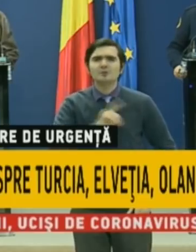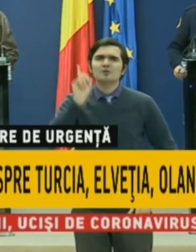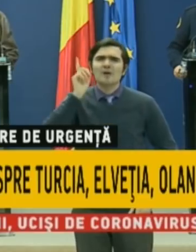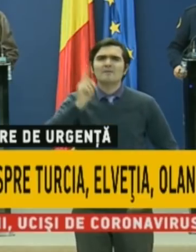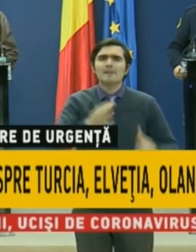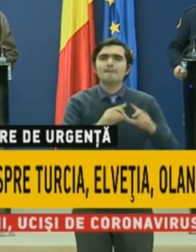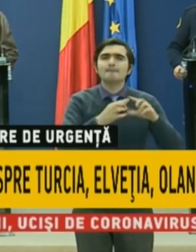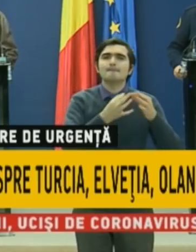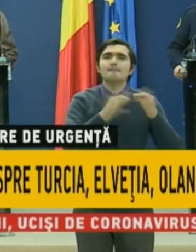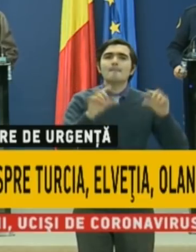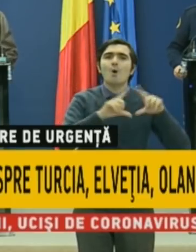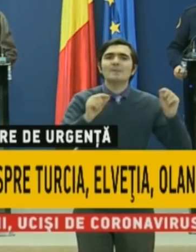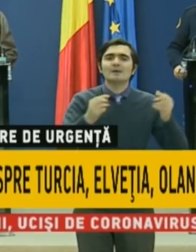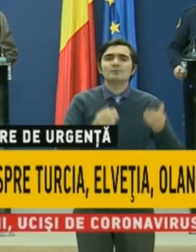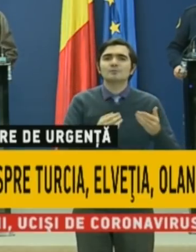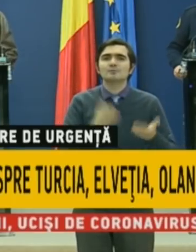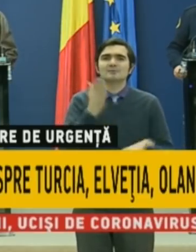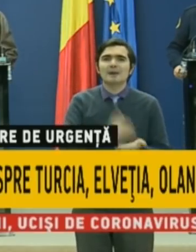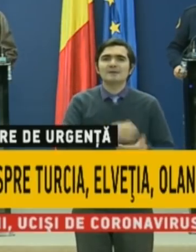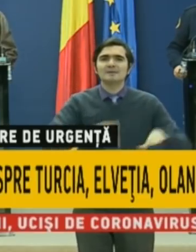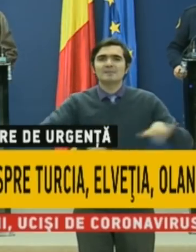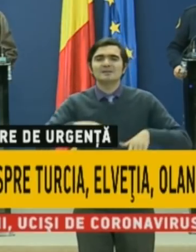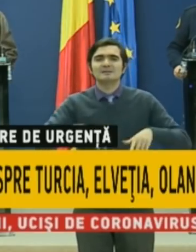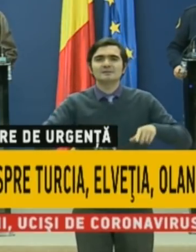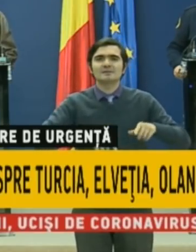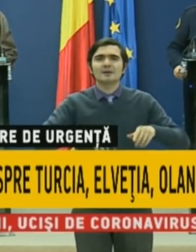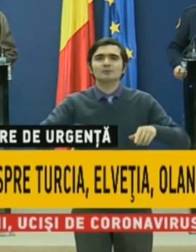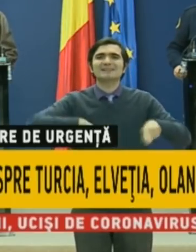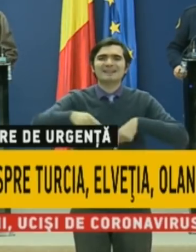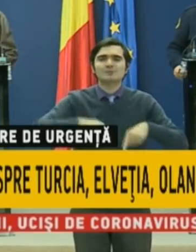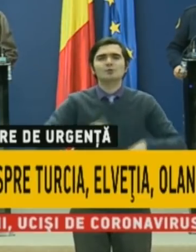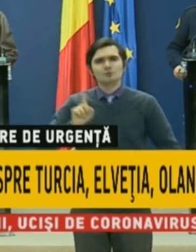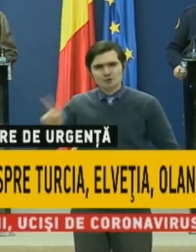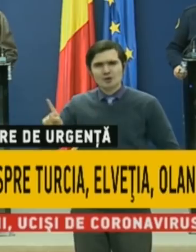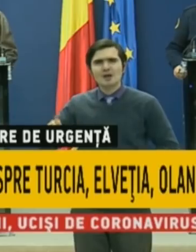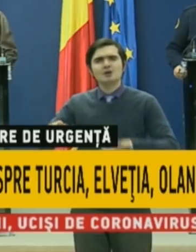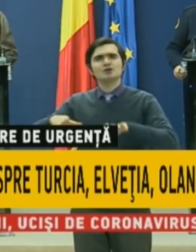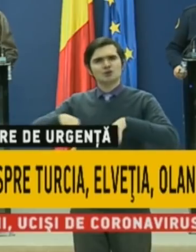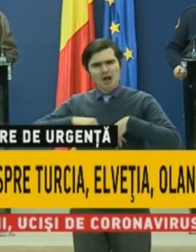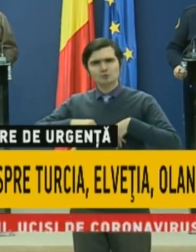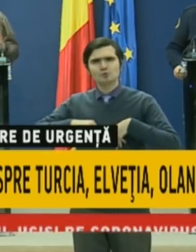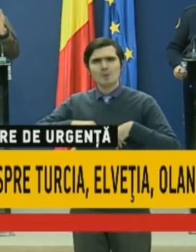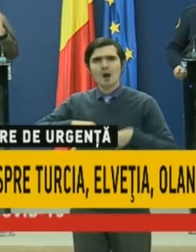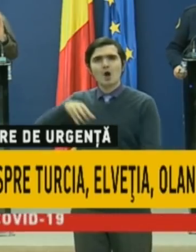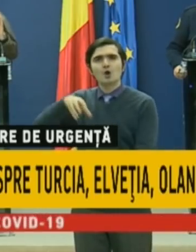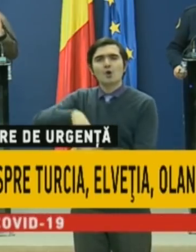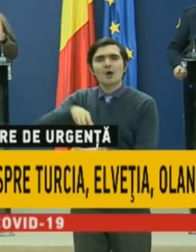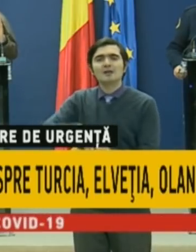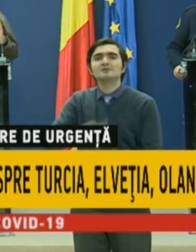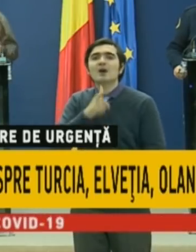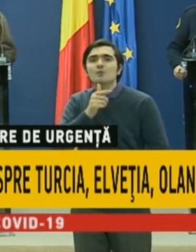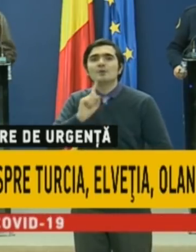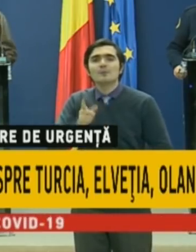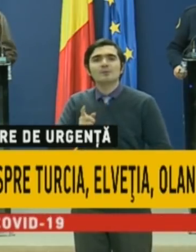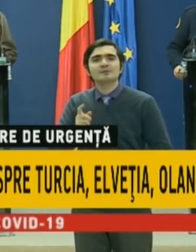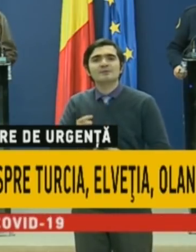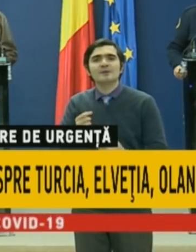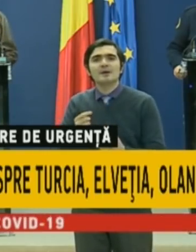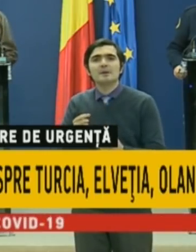Ministerul Transporturilor, prin care își asumă locația unde pot fi contactați în perioada dintre